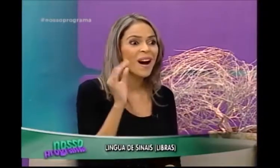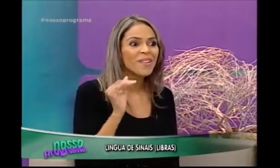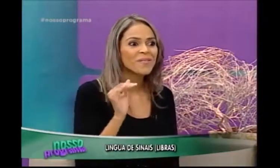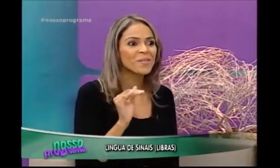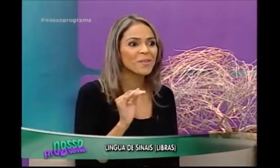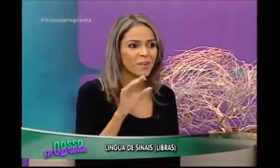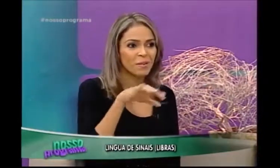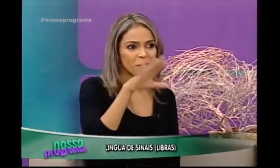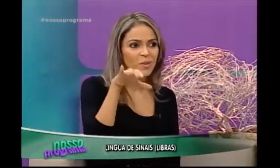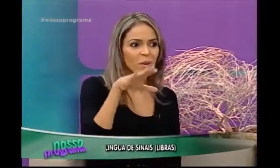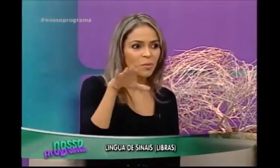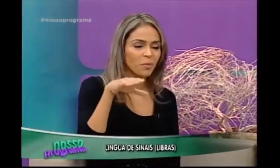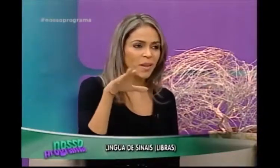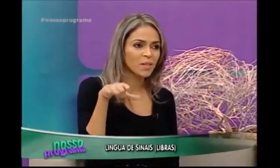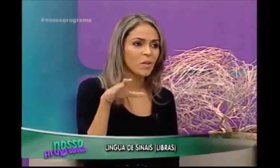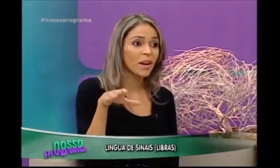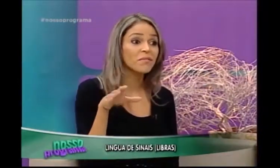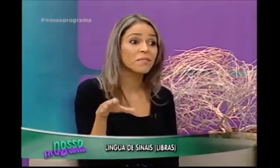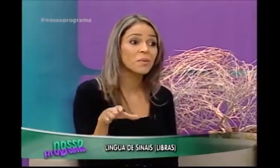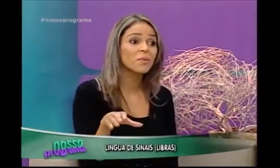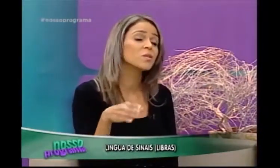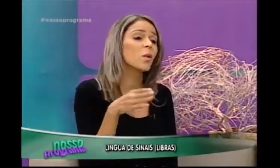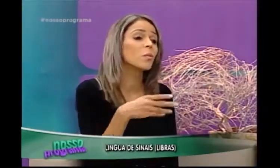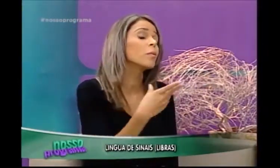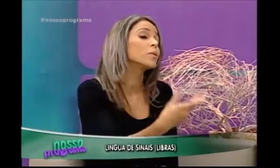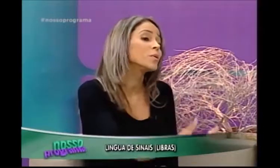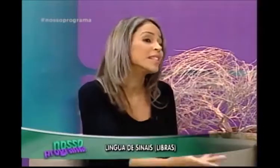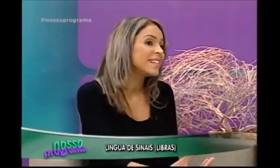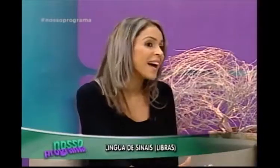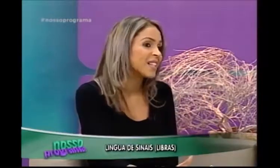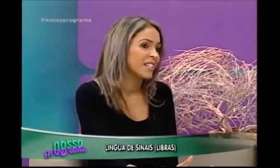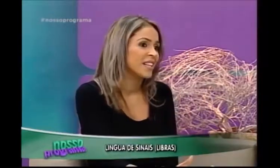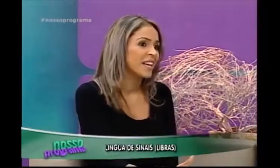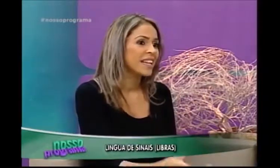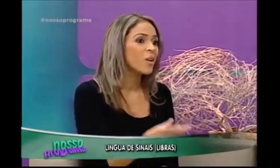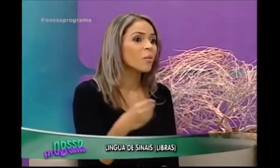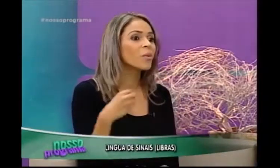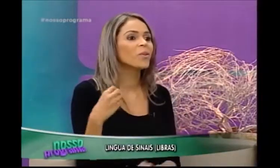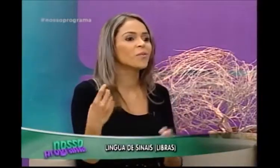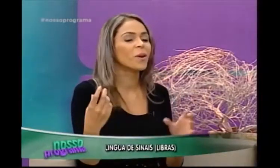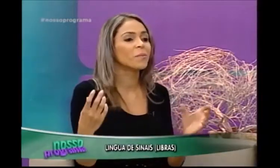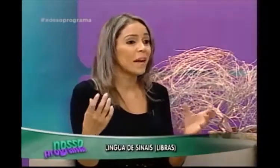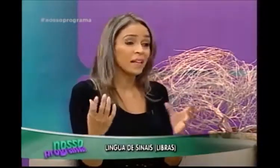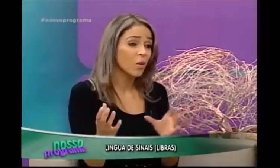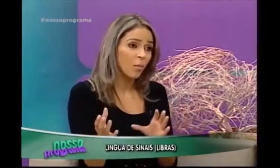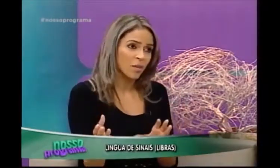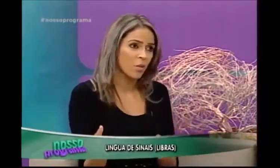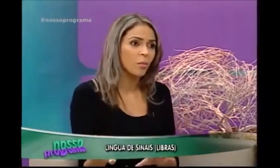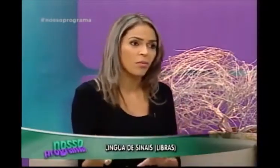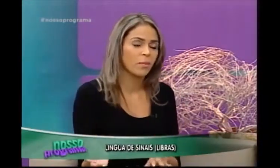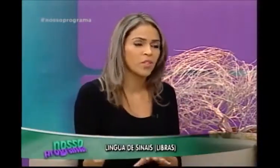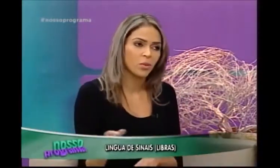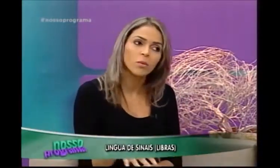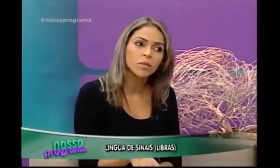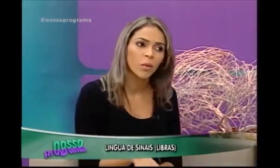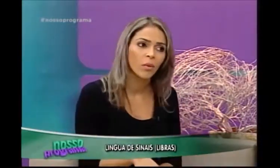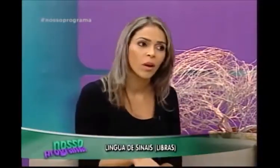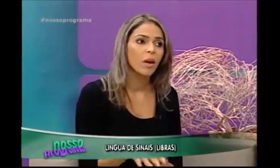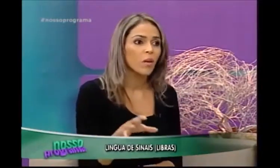pessoal do meio secular viu isso como uma oportunidade. Não começou como forma de inclusão.